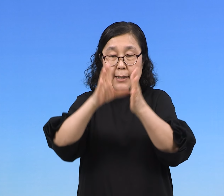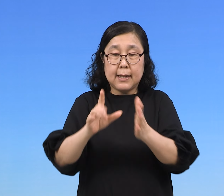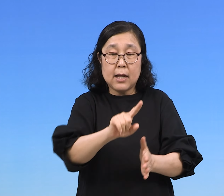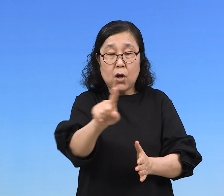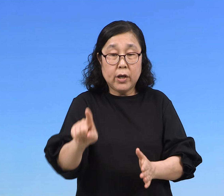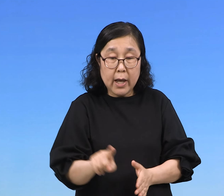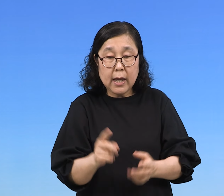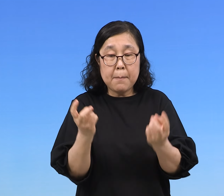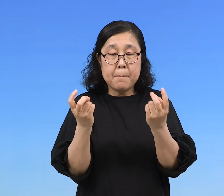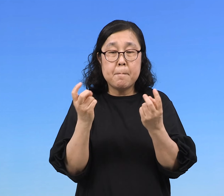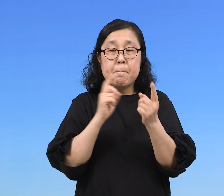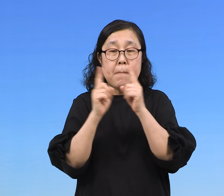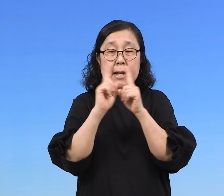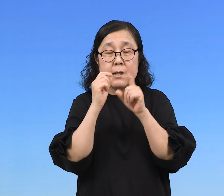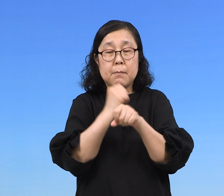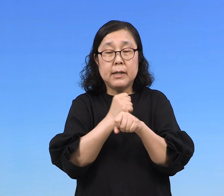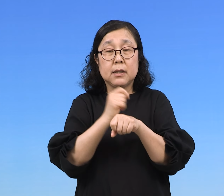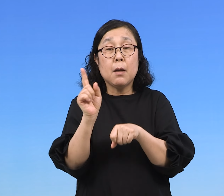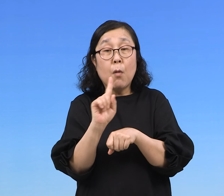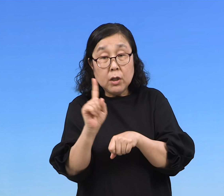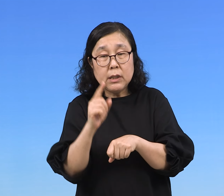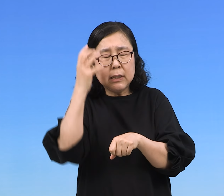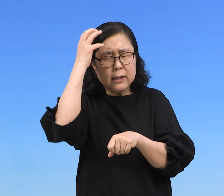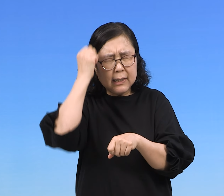말씀하셨는지를 기억하라.